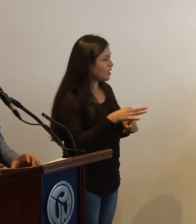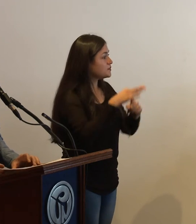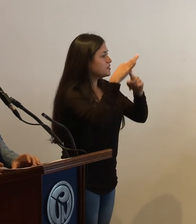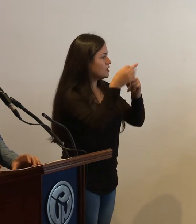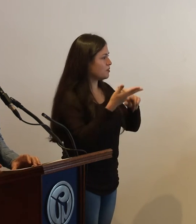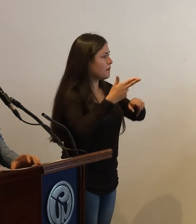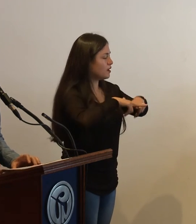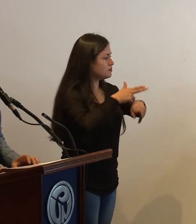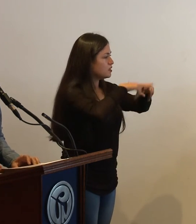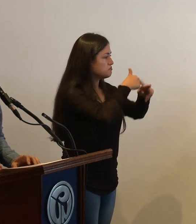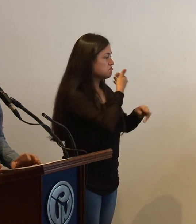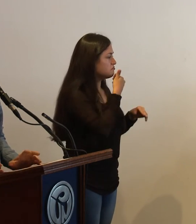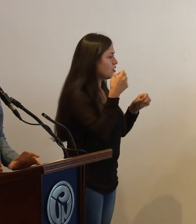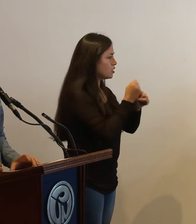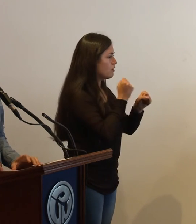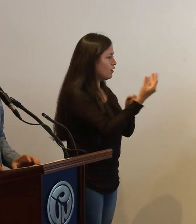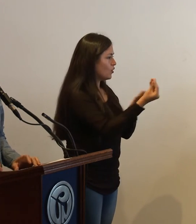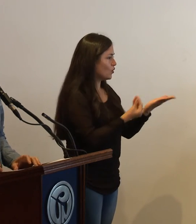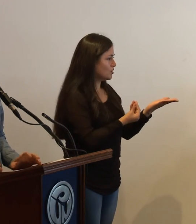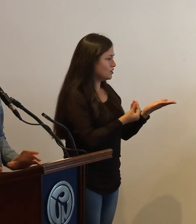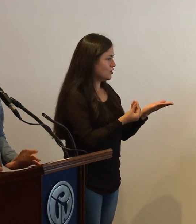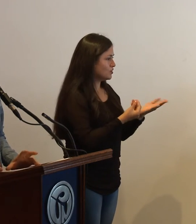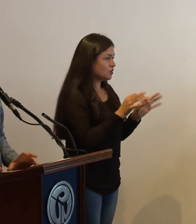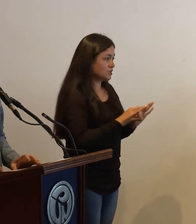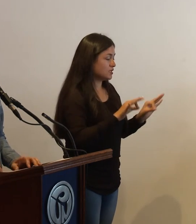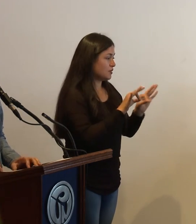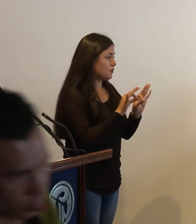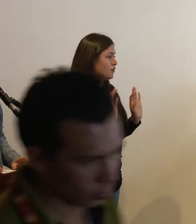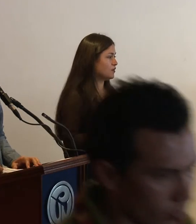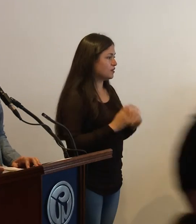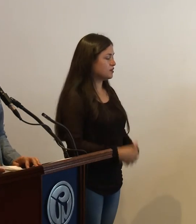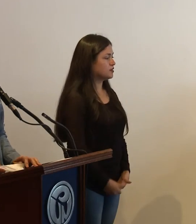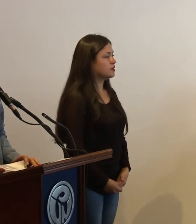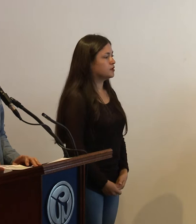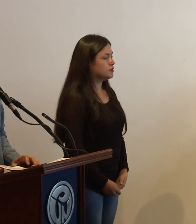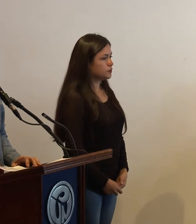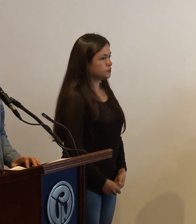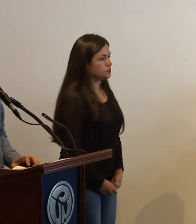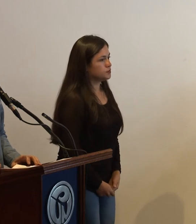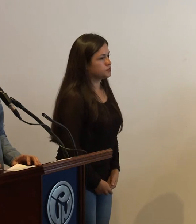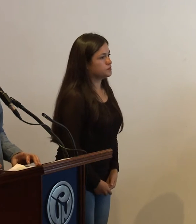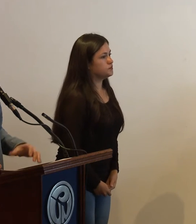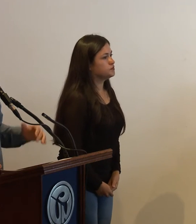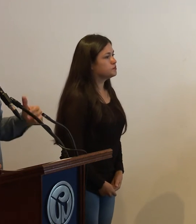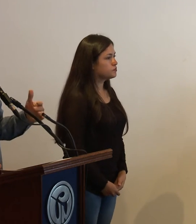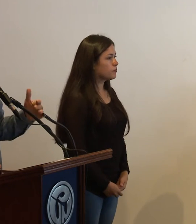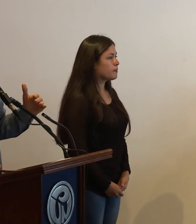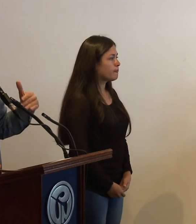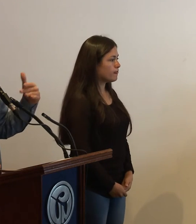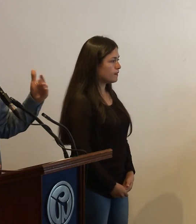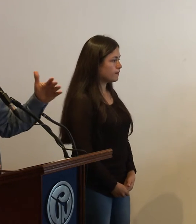esas oportunidades en, digamos, en, como oferta. Para nosotros